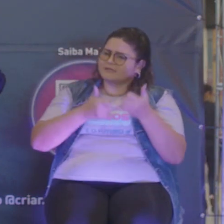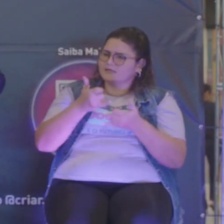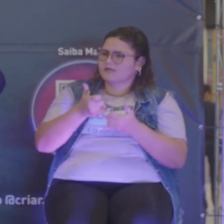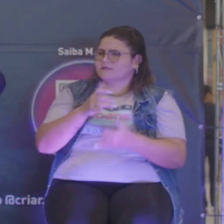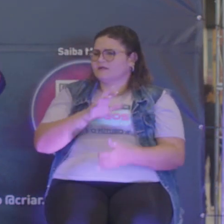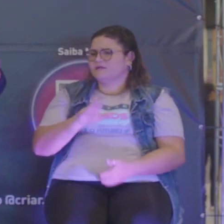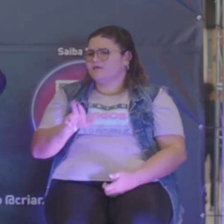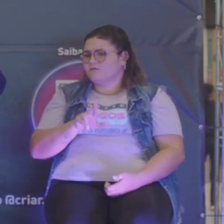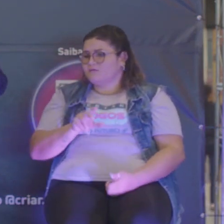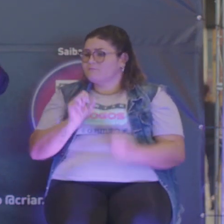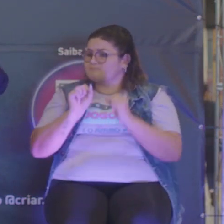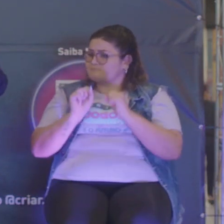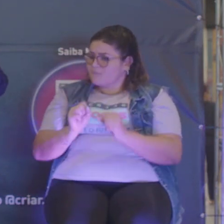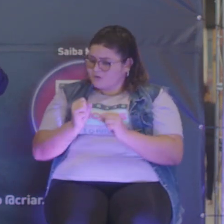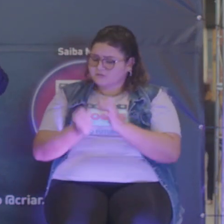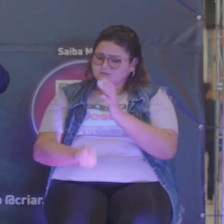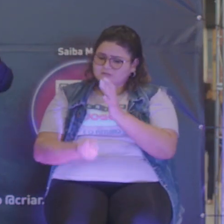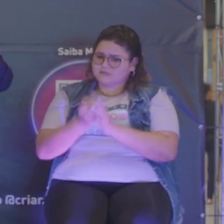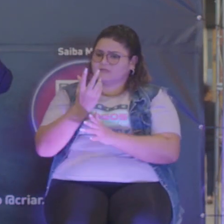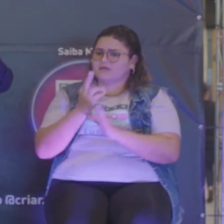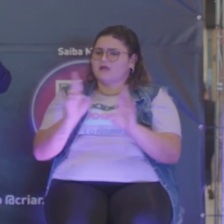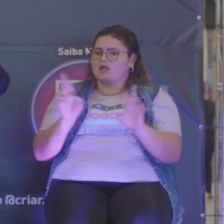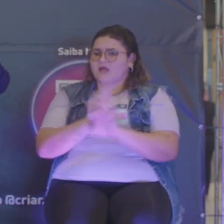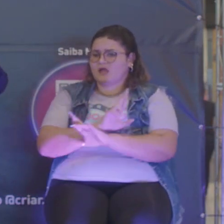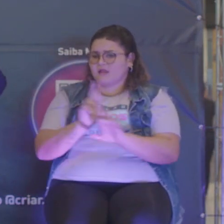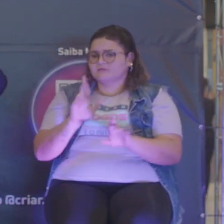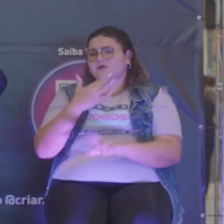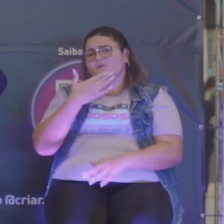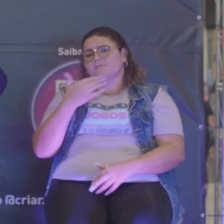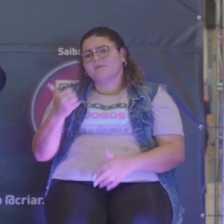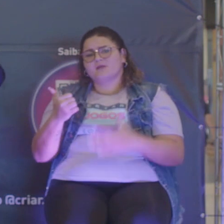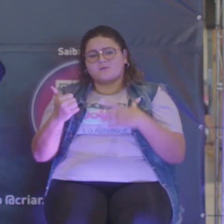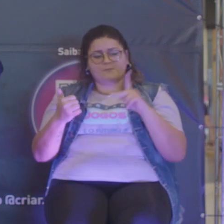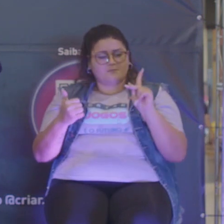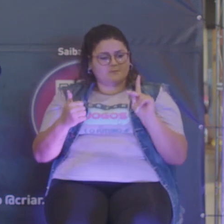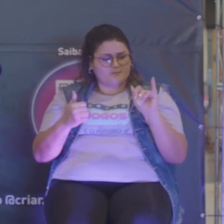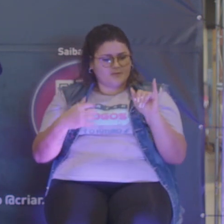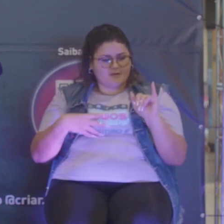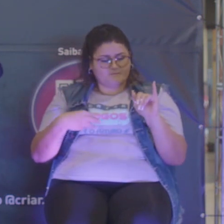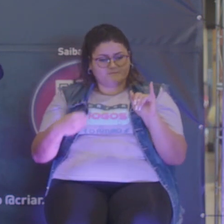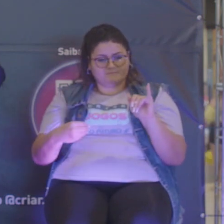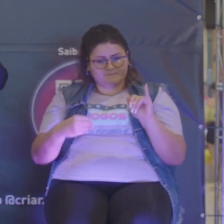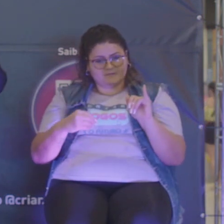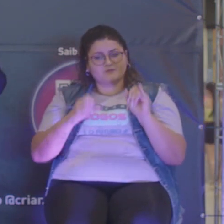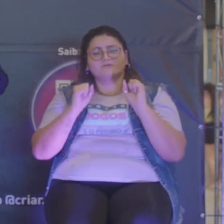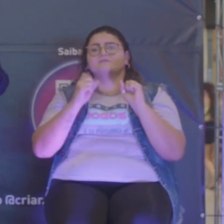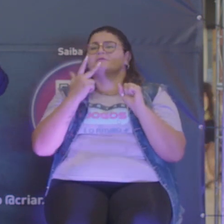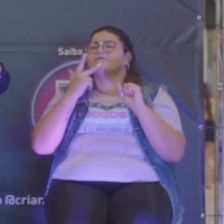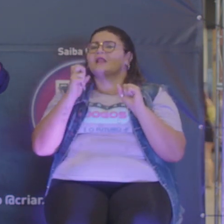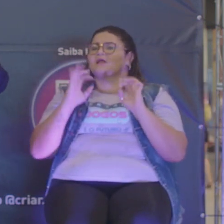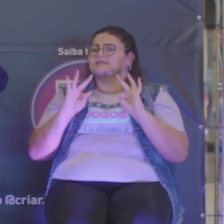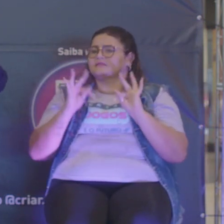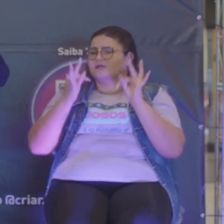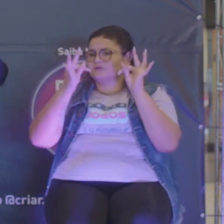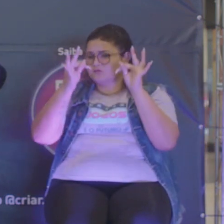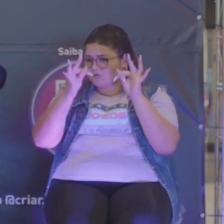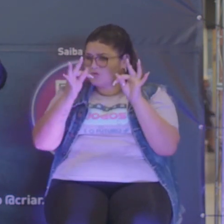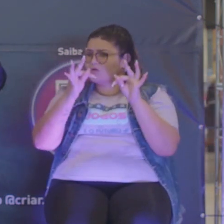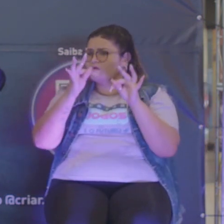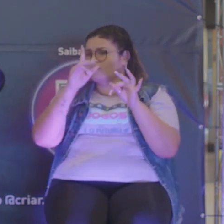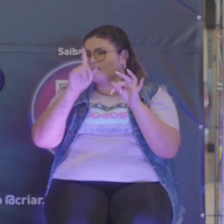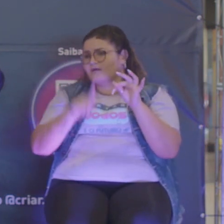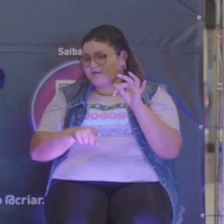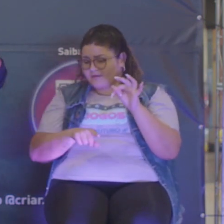enfim. Isso pode gerar uma relação melhor de pais e filhos. A gente está falando de uma geração super tecnológica e os